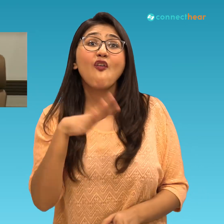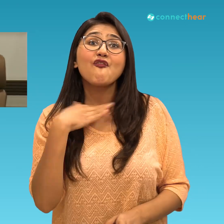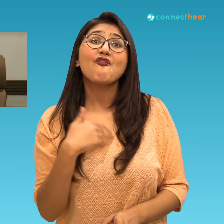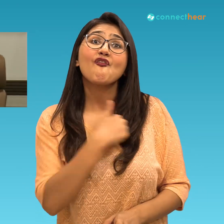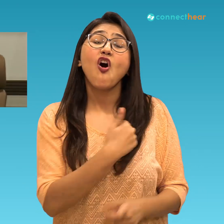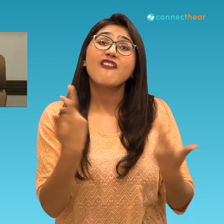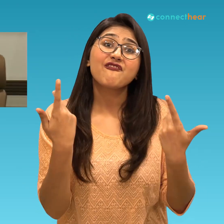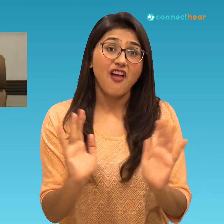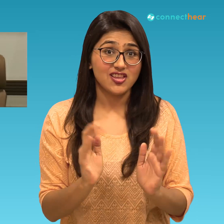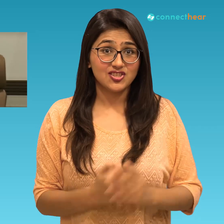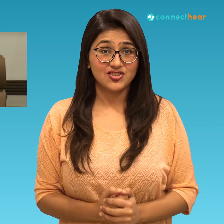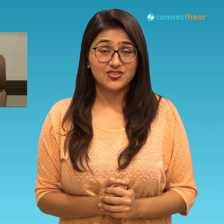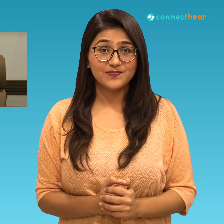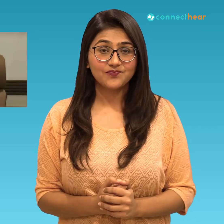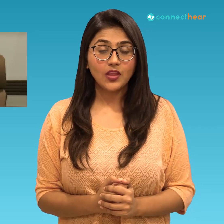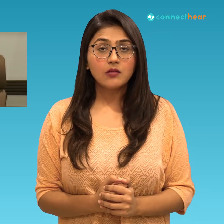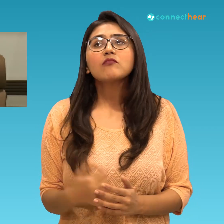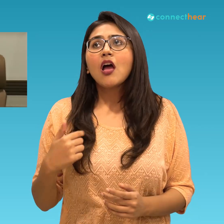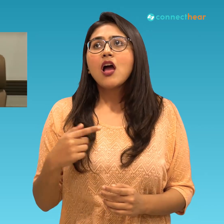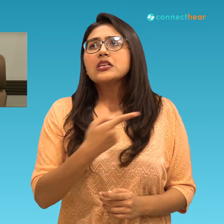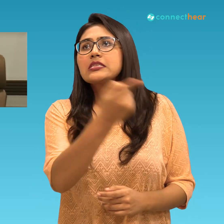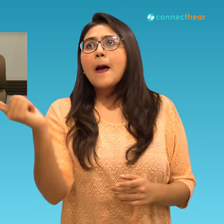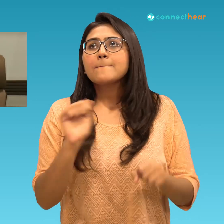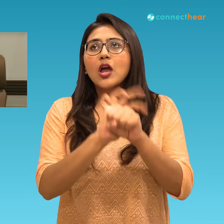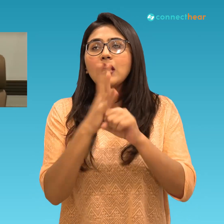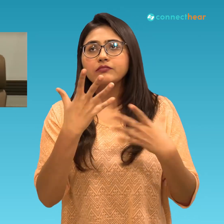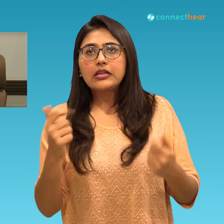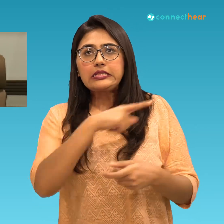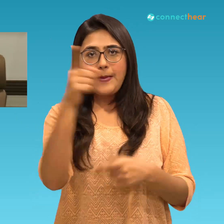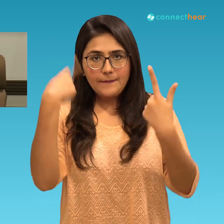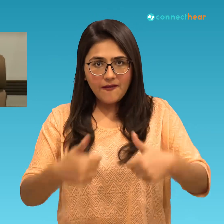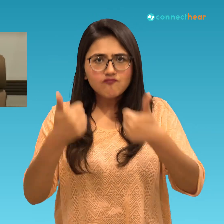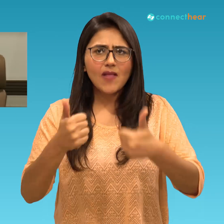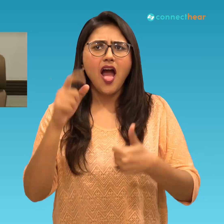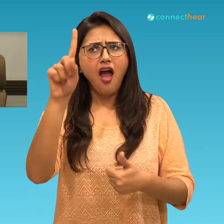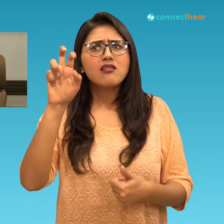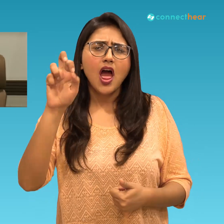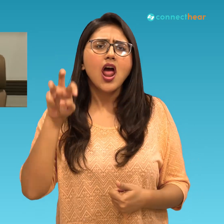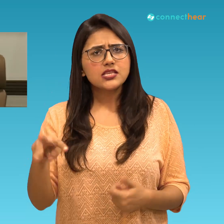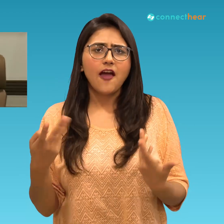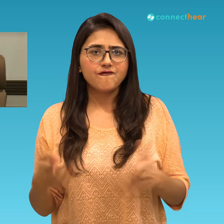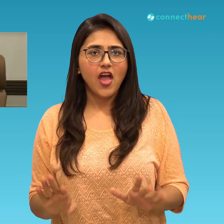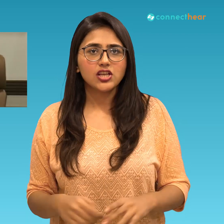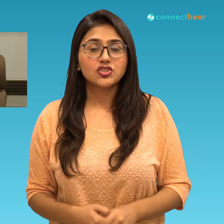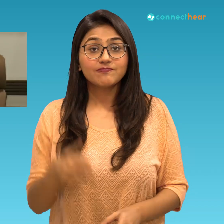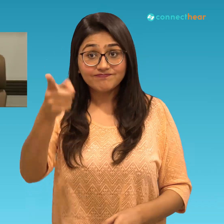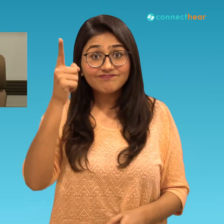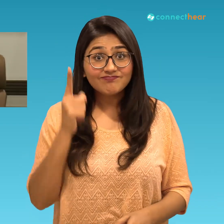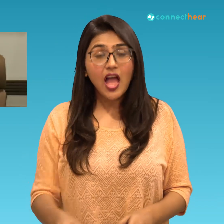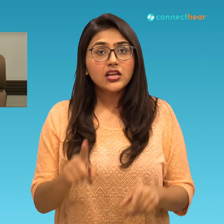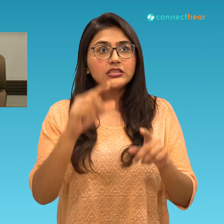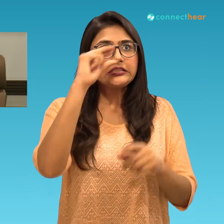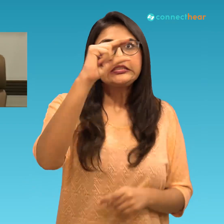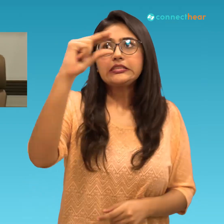بازی ہارے۔ ریکوری ہماری تقریباً 18,000 کے قریب پہنچ چکی ہے۔ آج کے دن میں جو